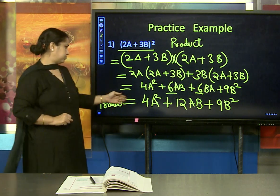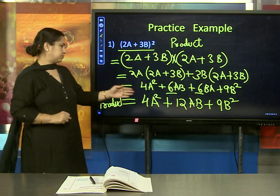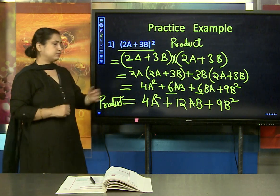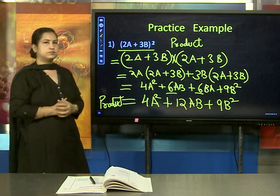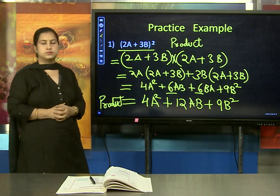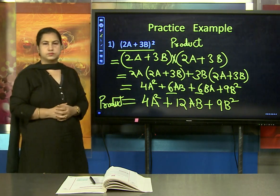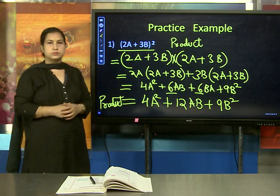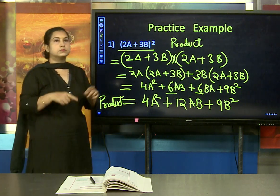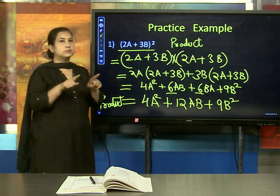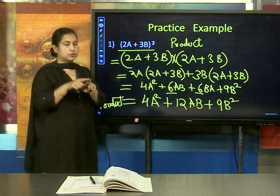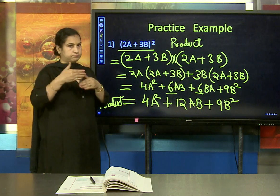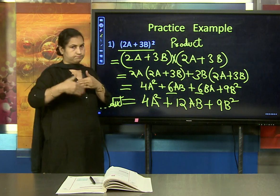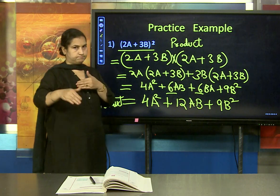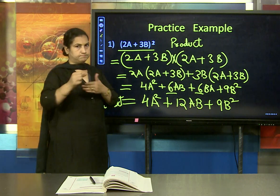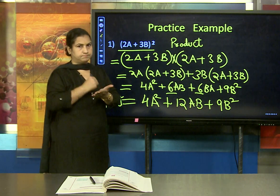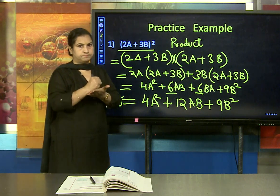तो दिस इज अवर आंसर। इसी तरह से आगे हम करेंगे।